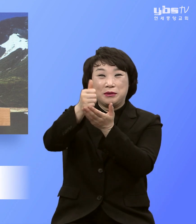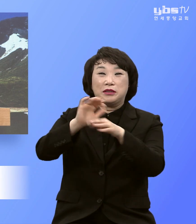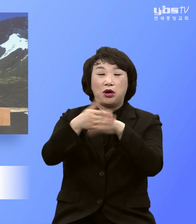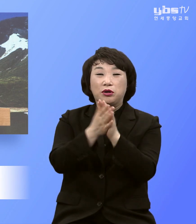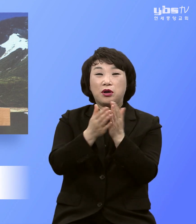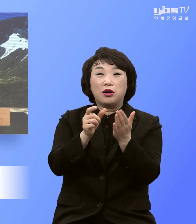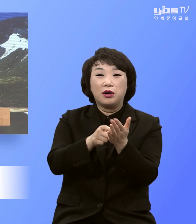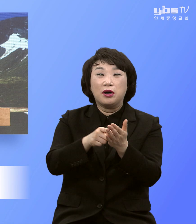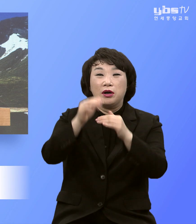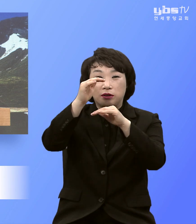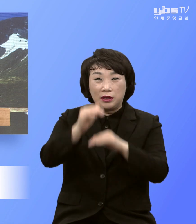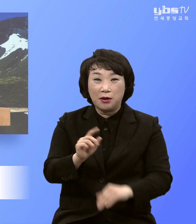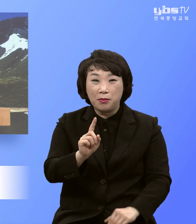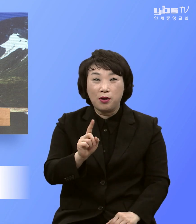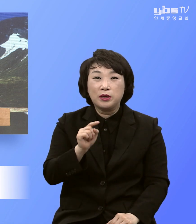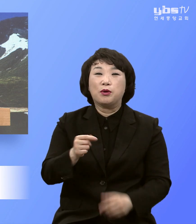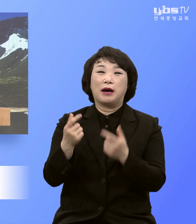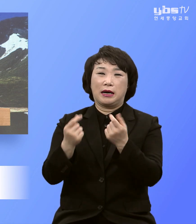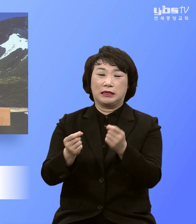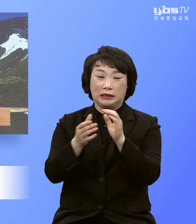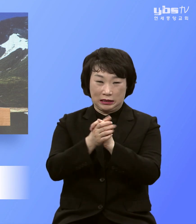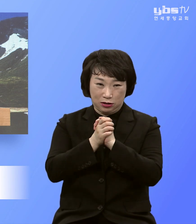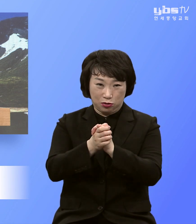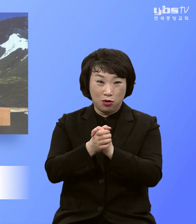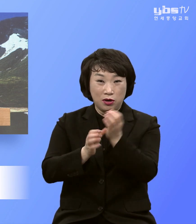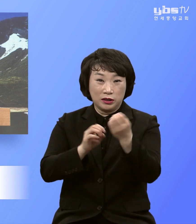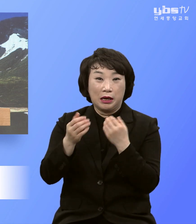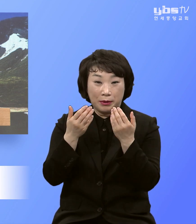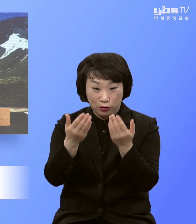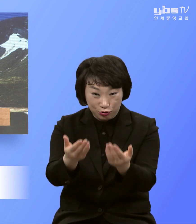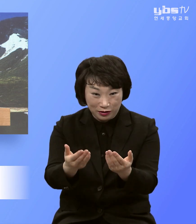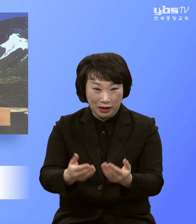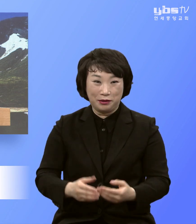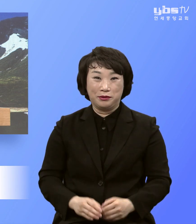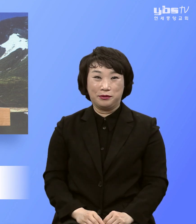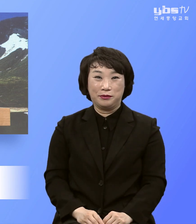기록한 것은 이런 기도를 들으신다고 하시는 것입니다.